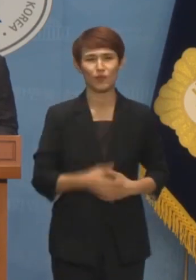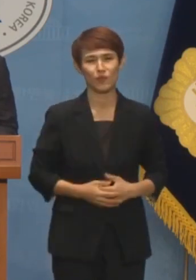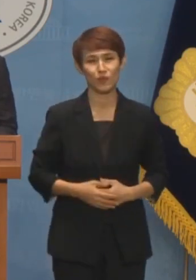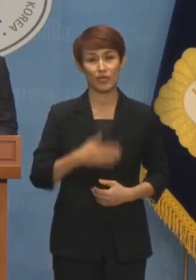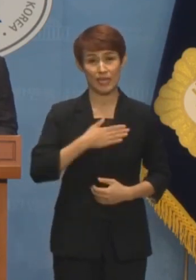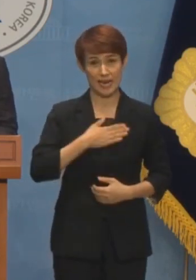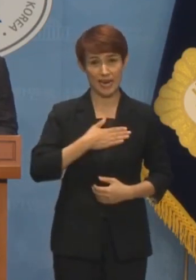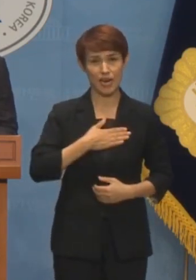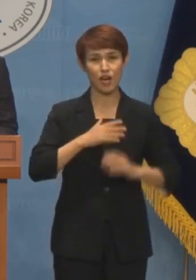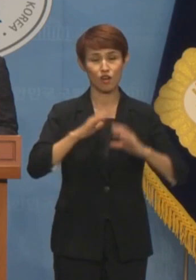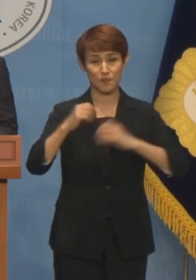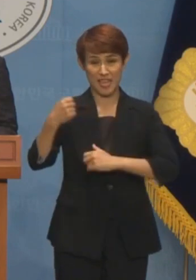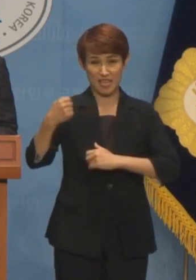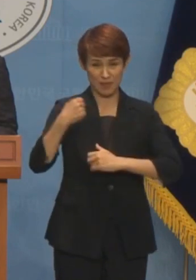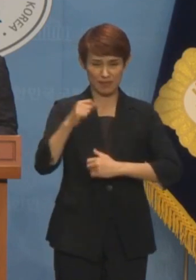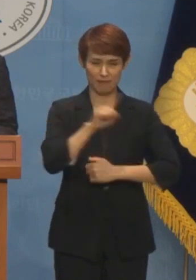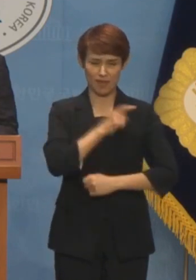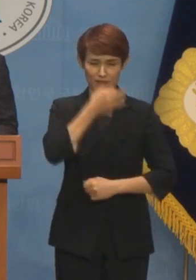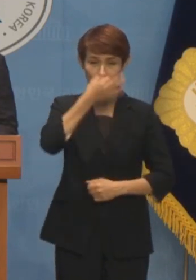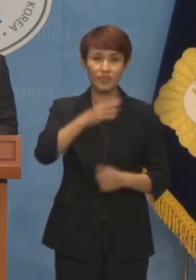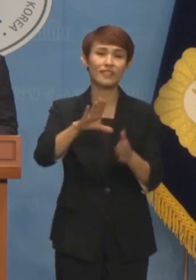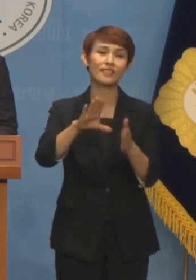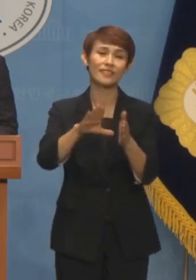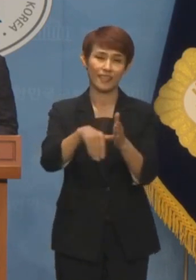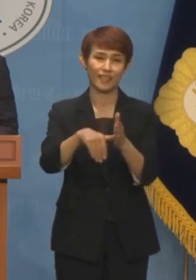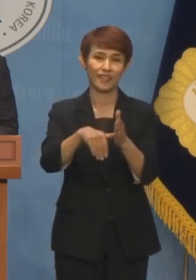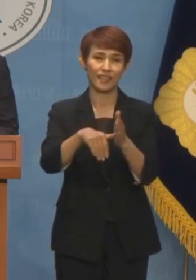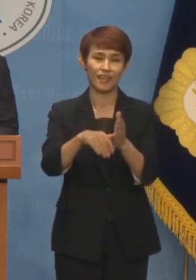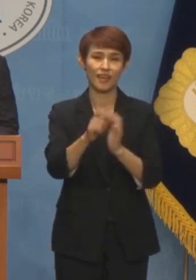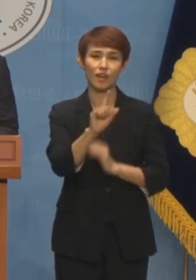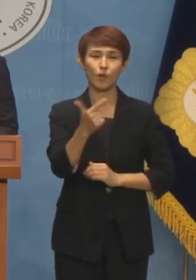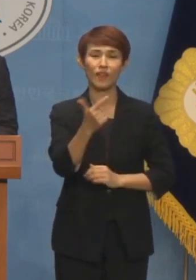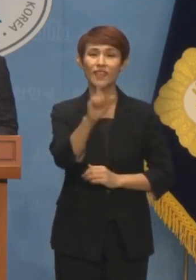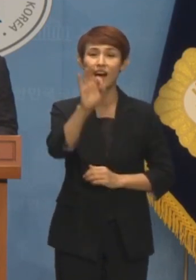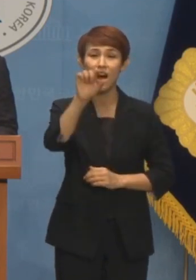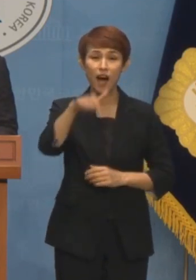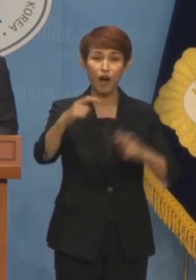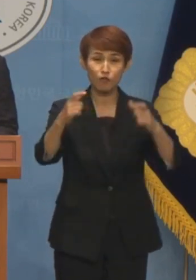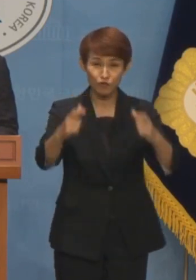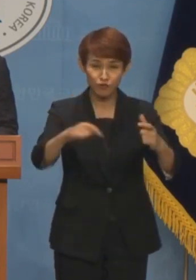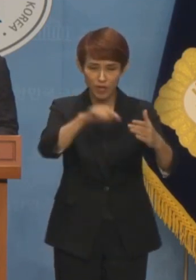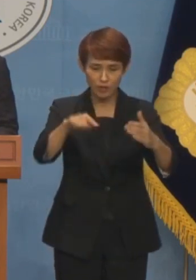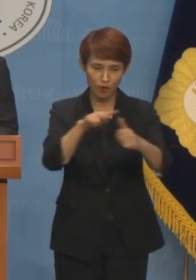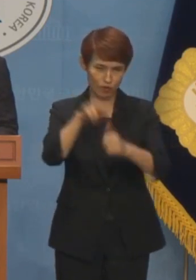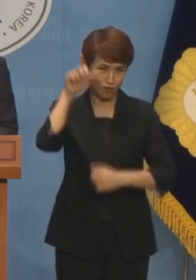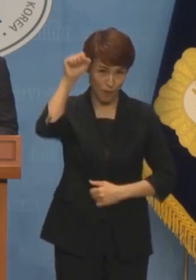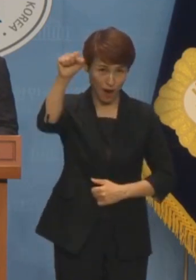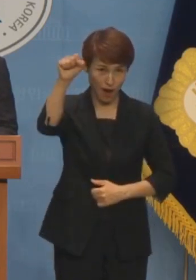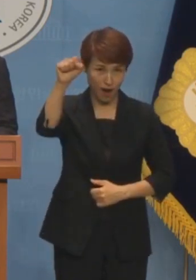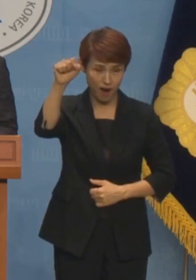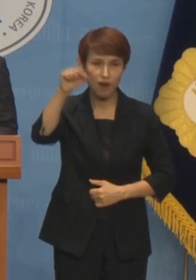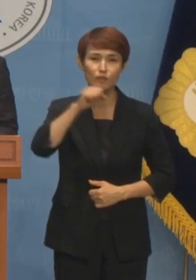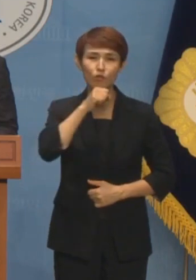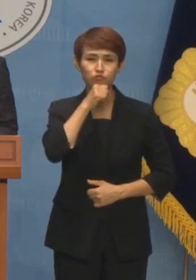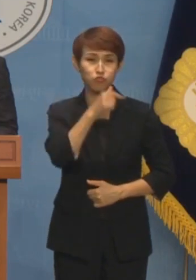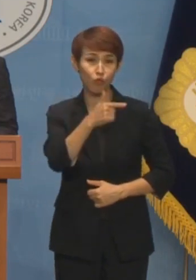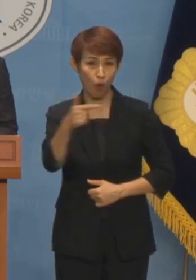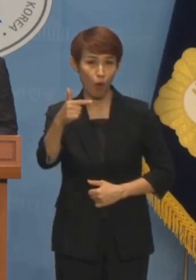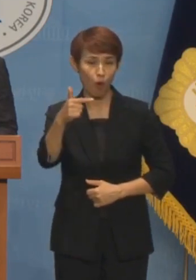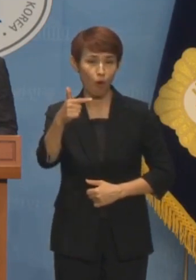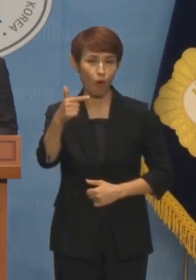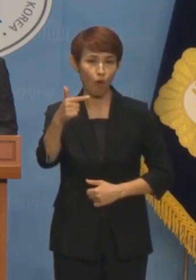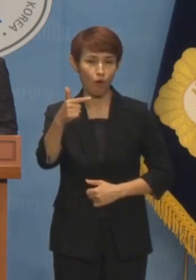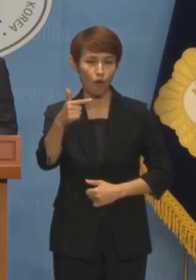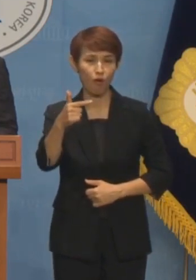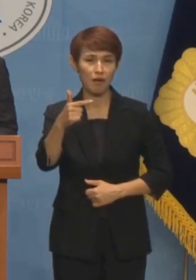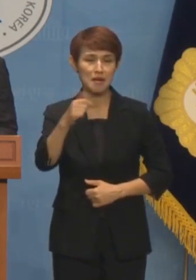박준영, 국민의힘이 가장 어려울 때 관악구라는 수도권 험지에 출마해 비교적 높은 득표율로 당의